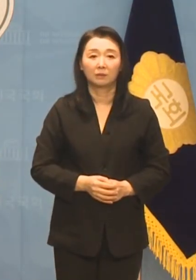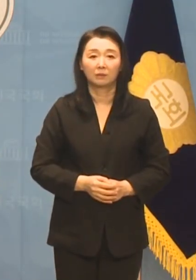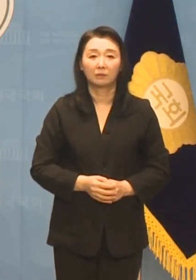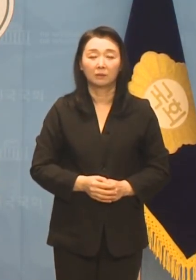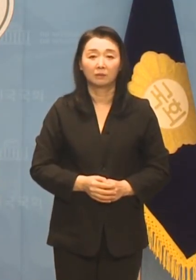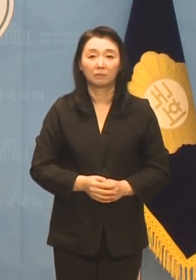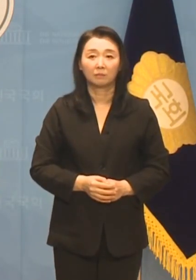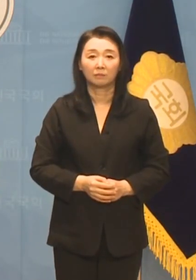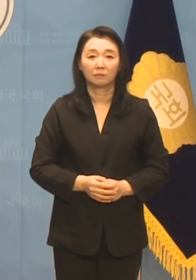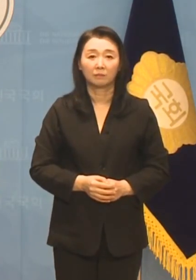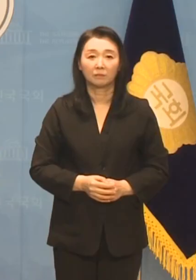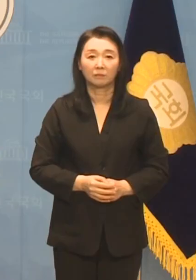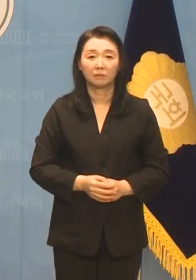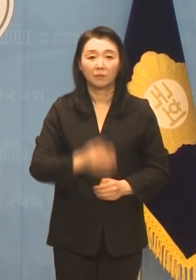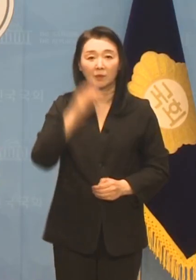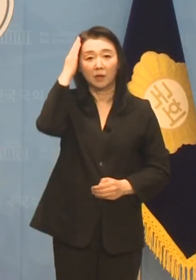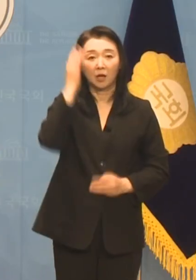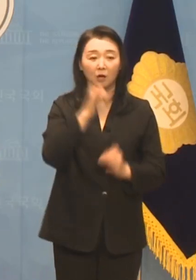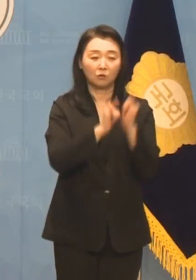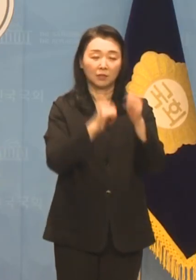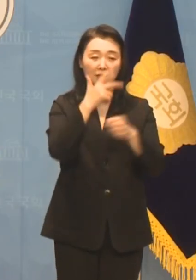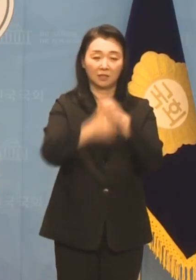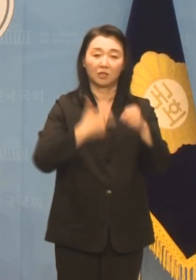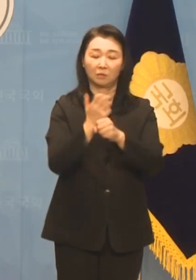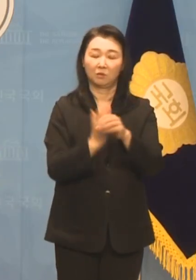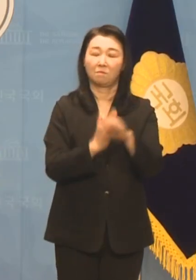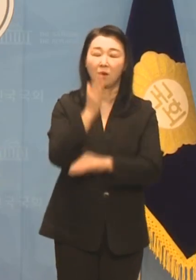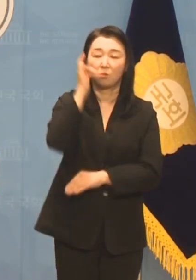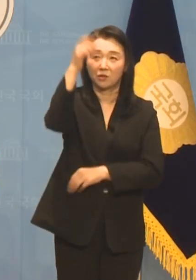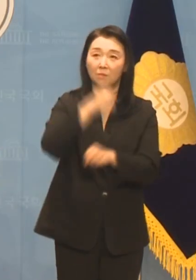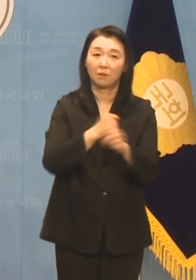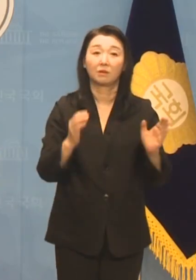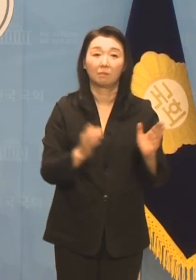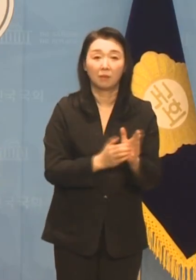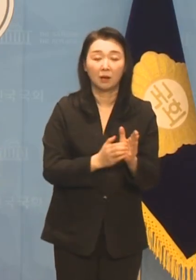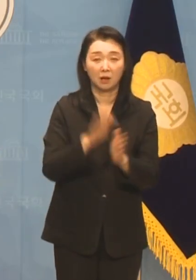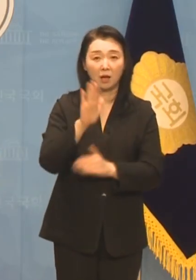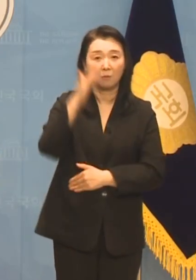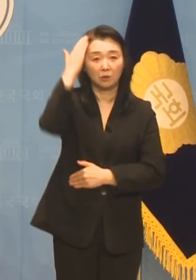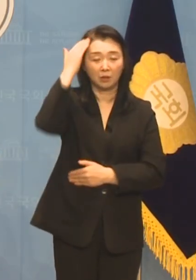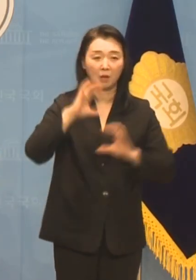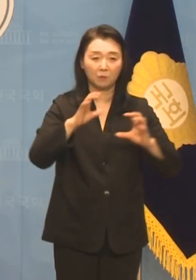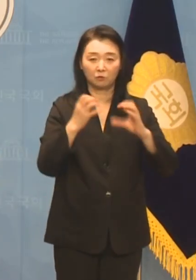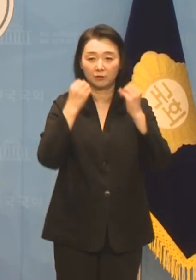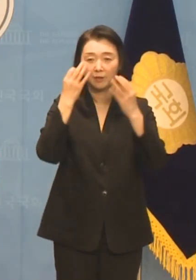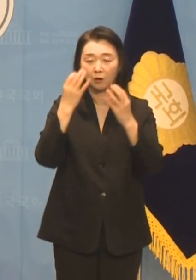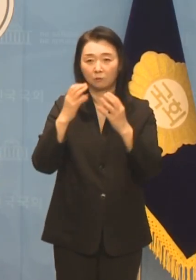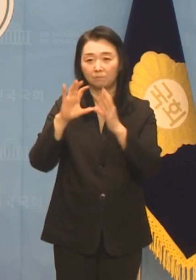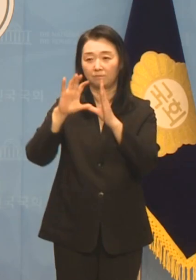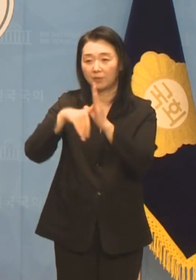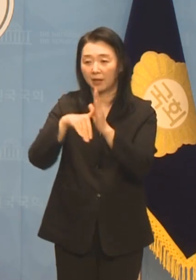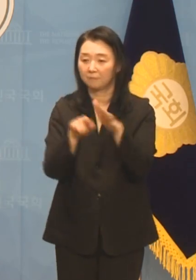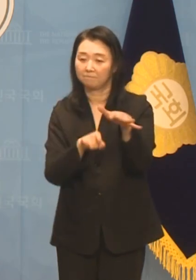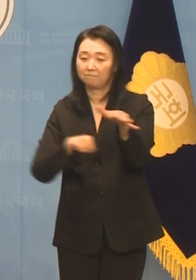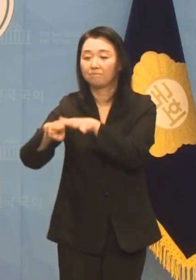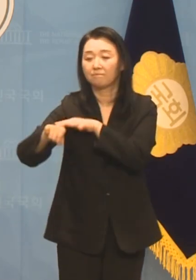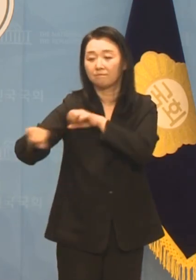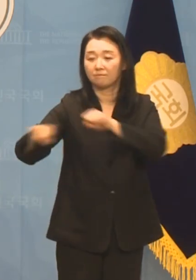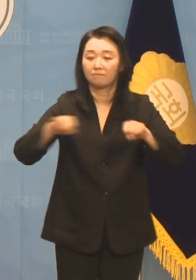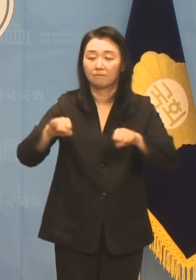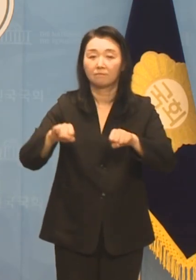70년의 위대한 성취를 넘어 대한민국이 세계를 주도하는 새 시대를